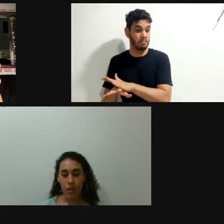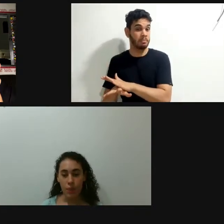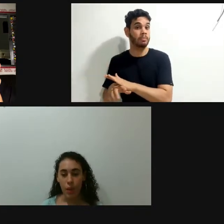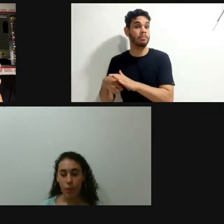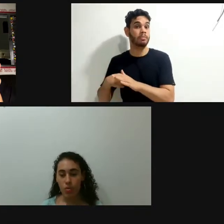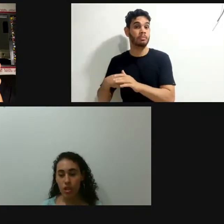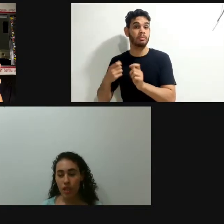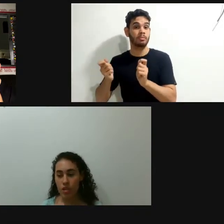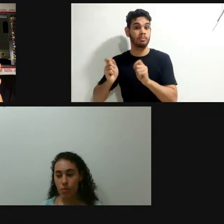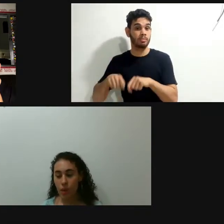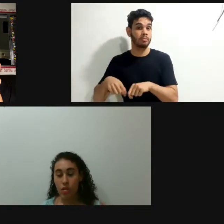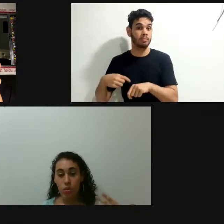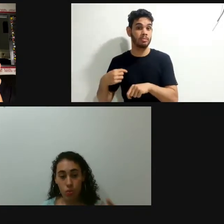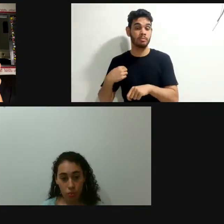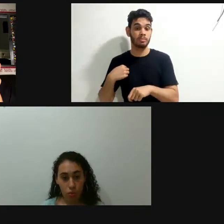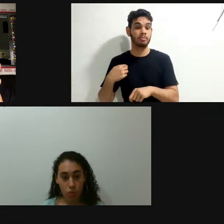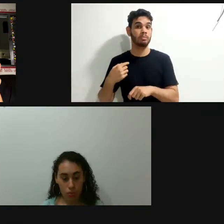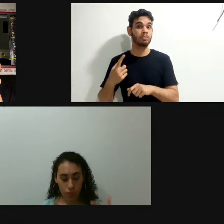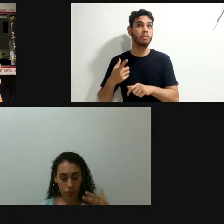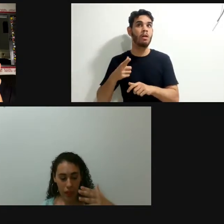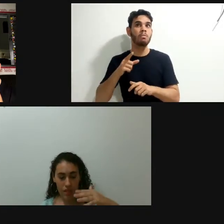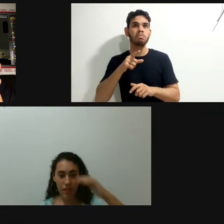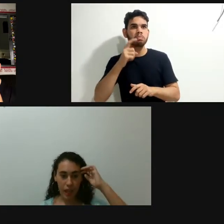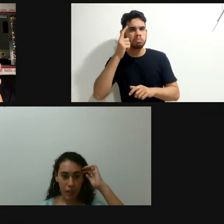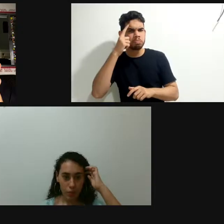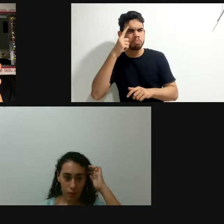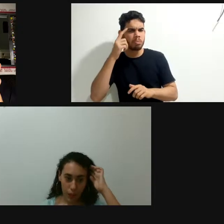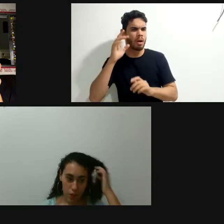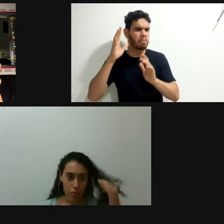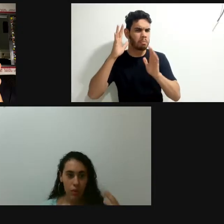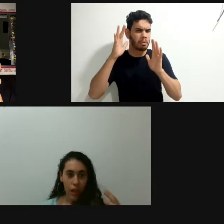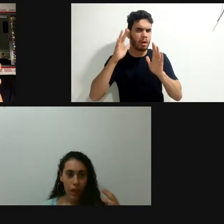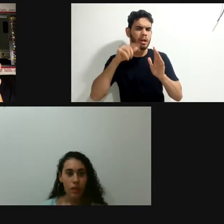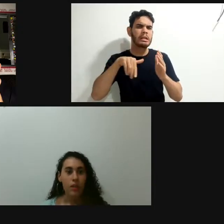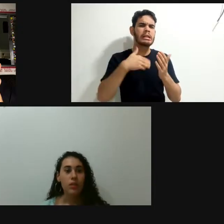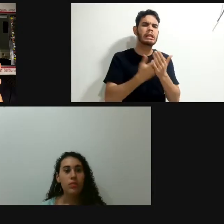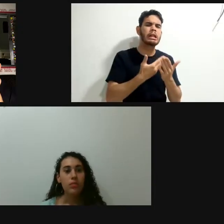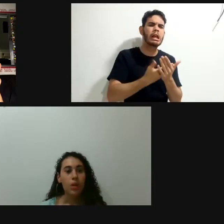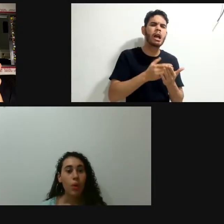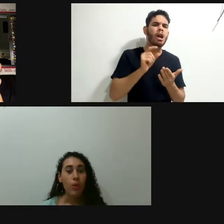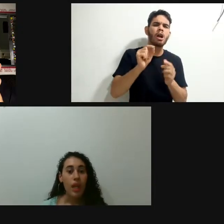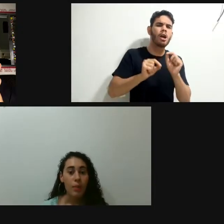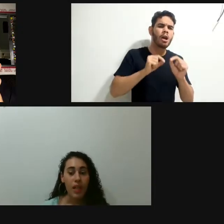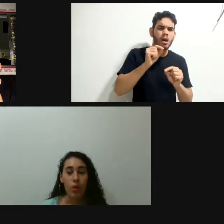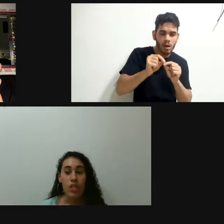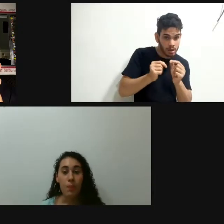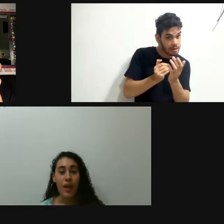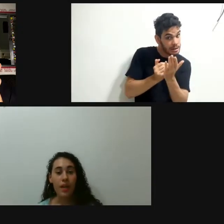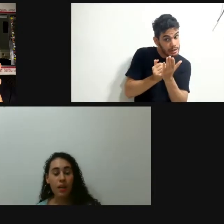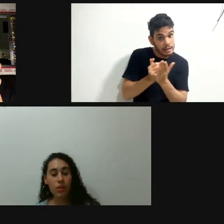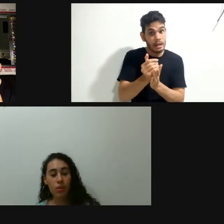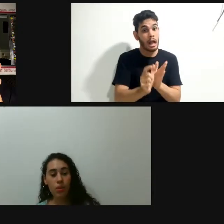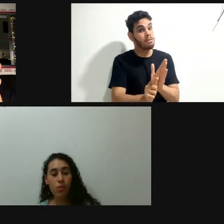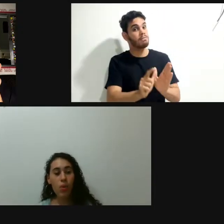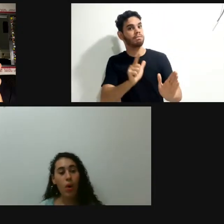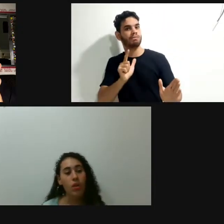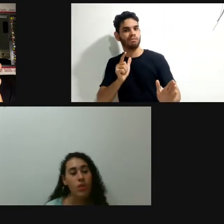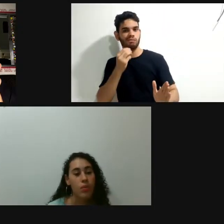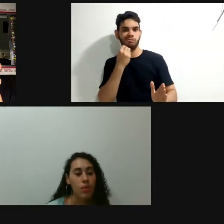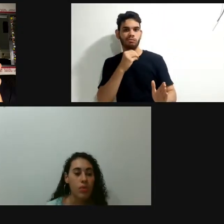tenho que, pelo menos, já deixo um assunto adiantado para estudar. ou terminei, estou esperando